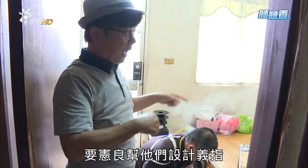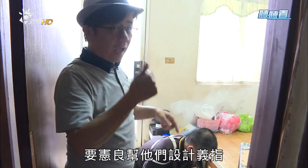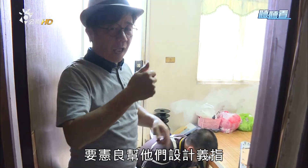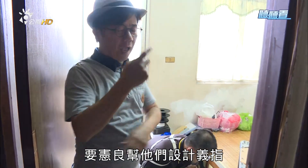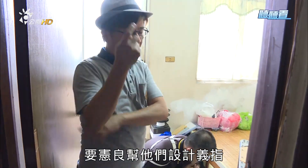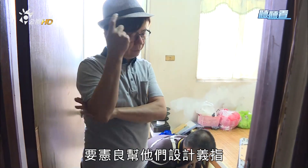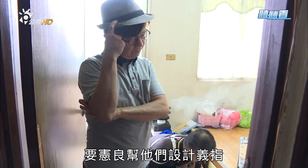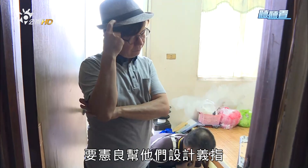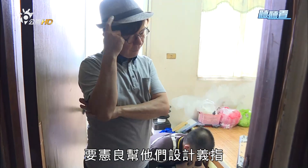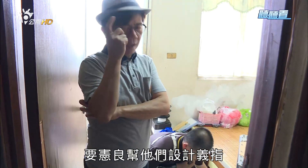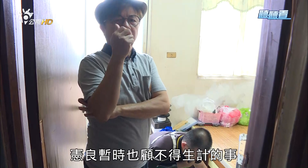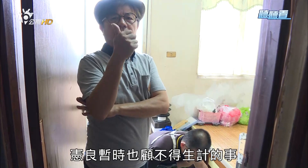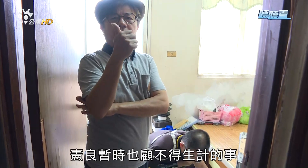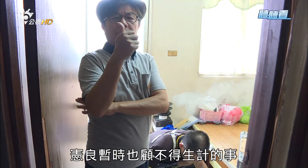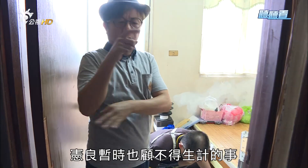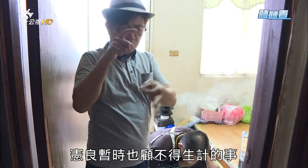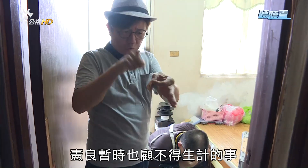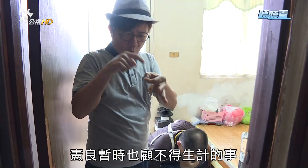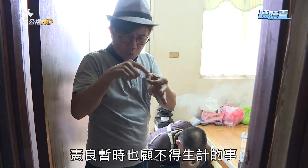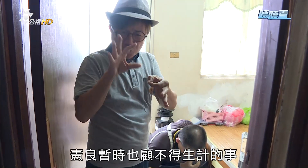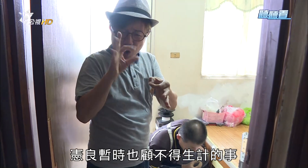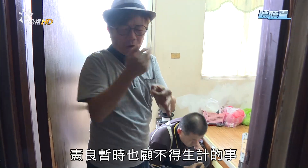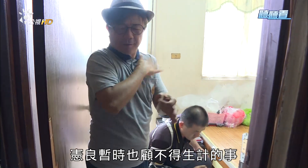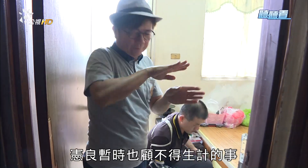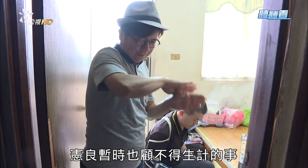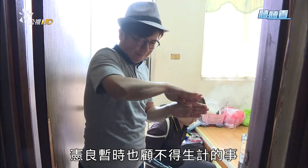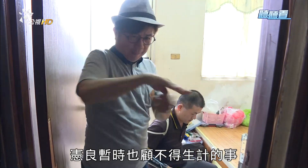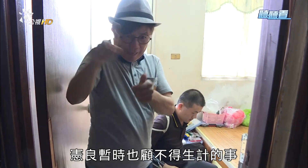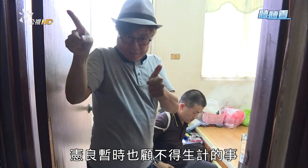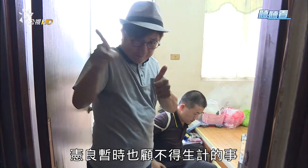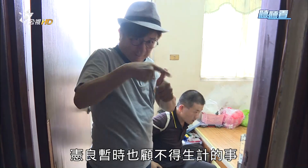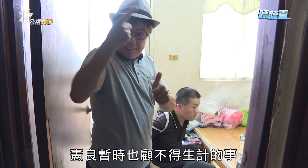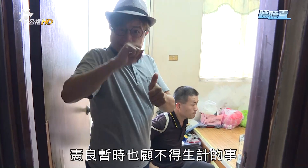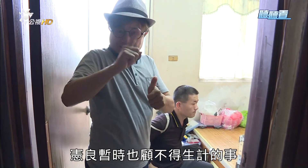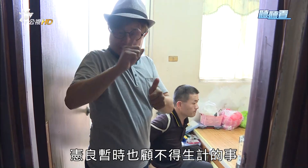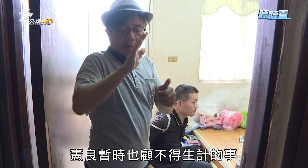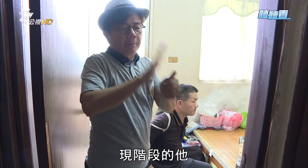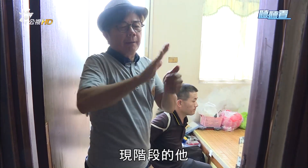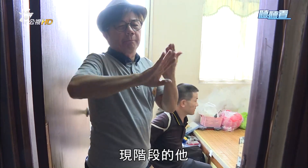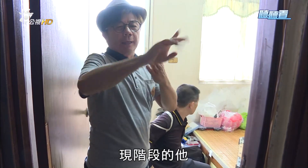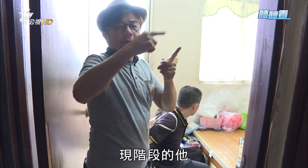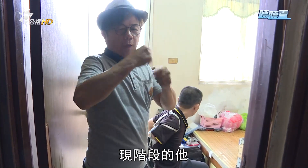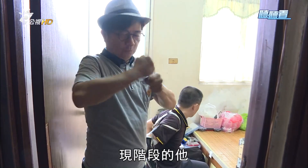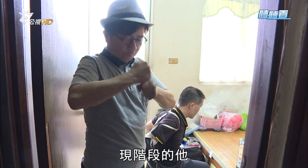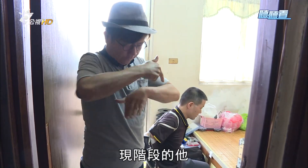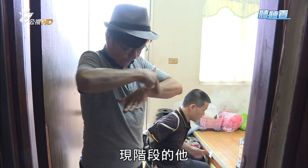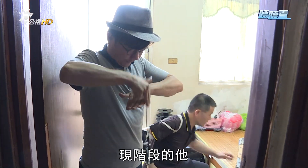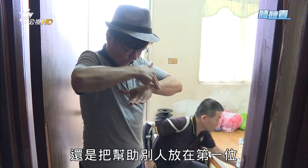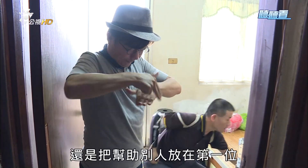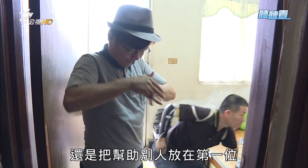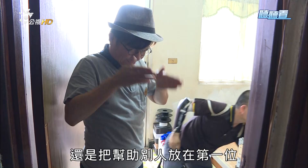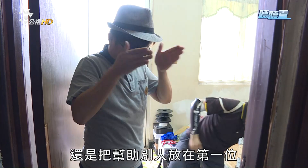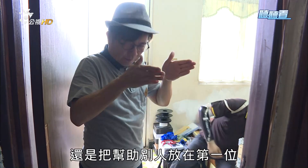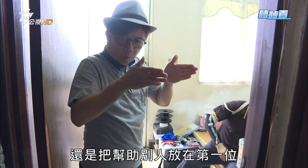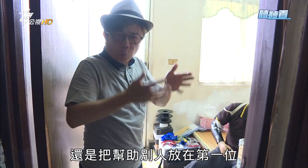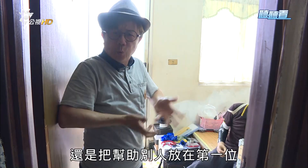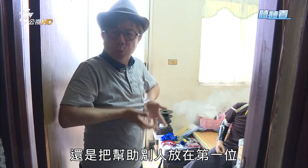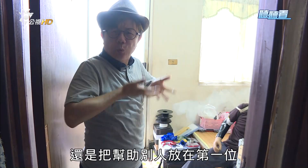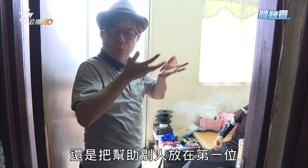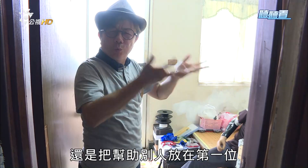纸。宪良暂时呢也顾不得生计的事，现阶段的他还是把帮助别人放在